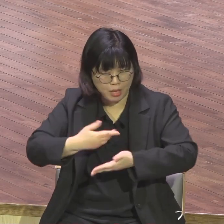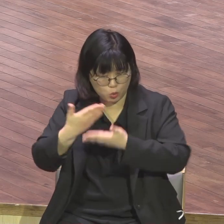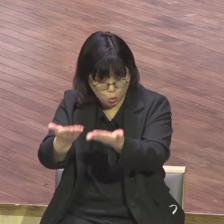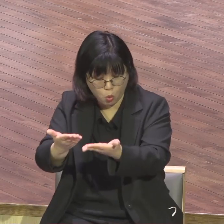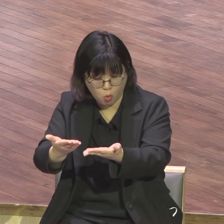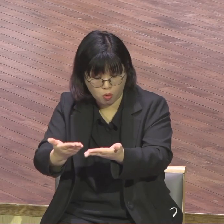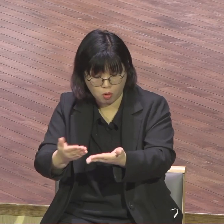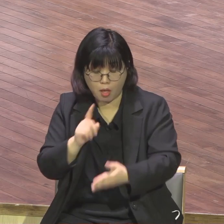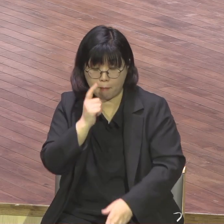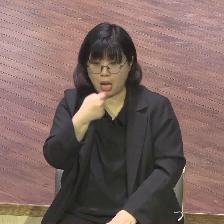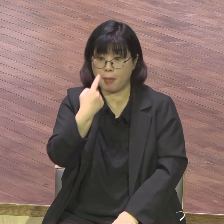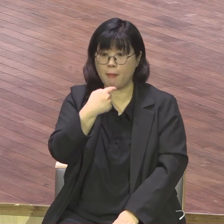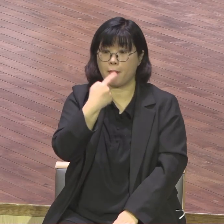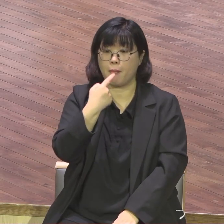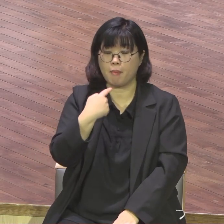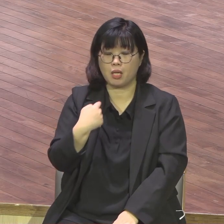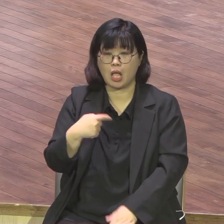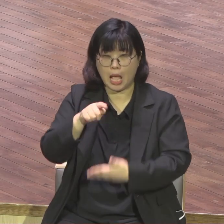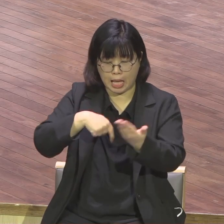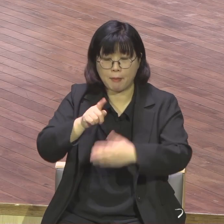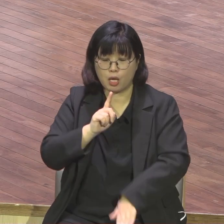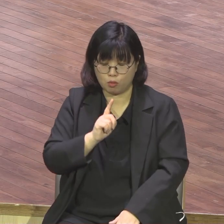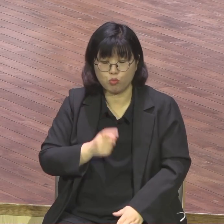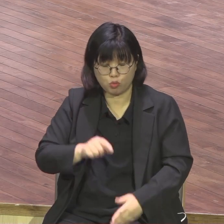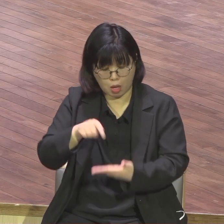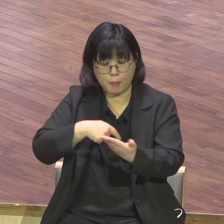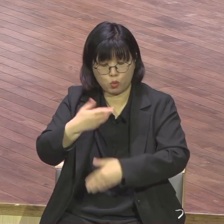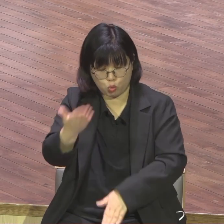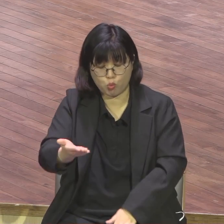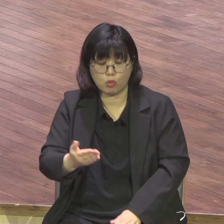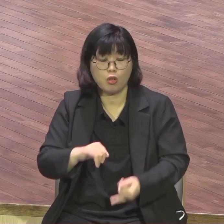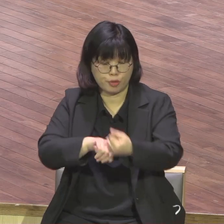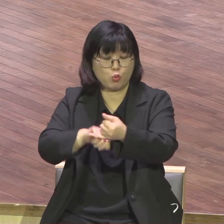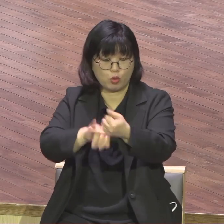것입니다. 뭐 사인하고 도장찍 그런 거 없대요.